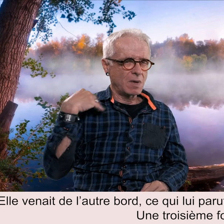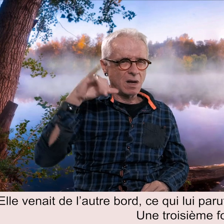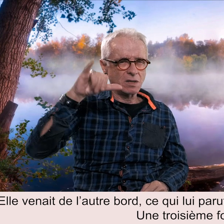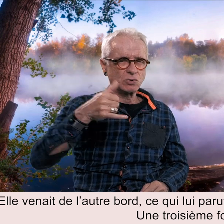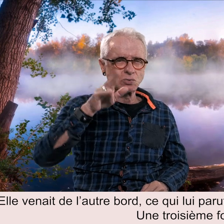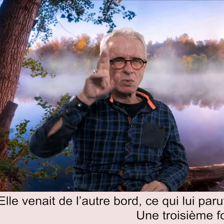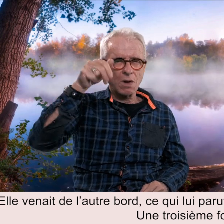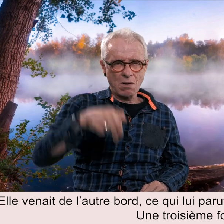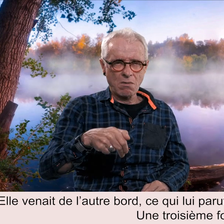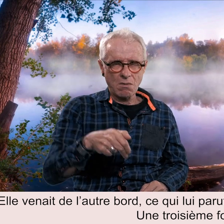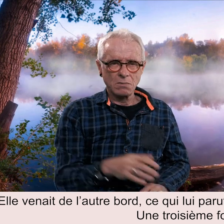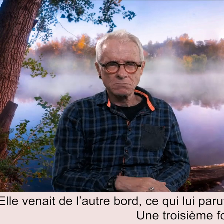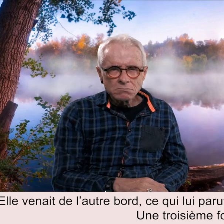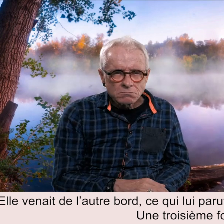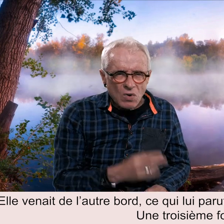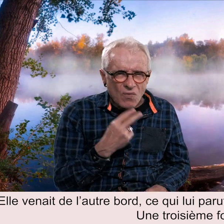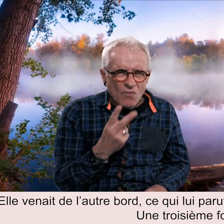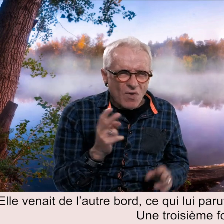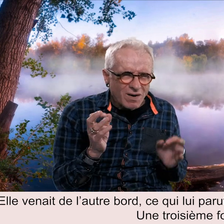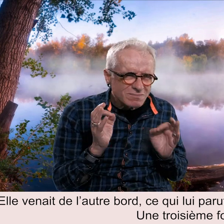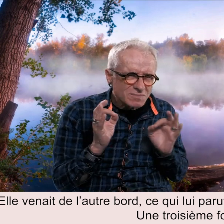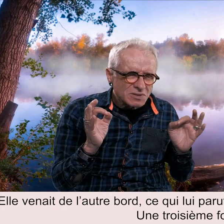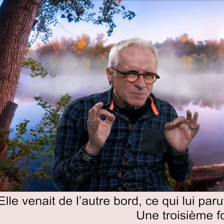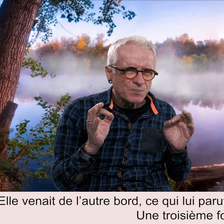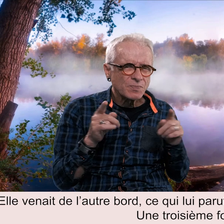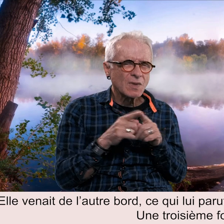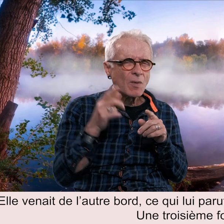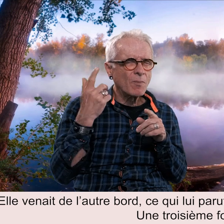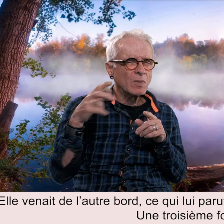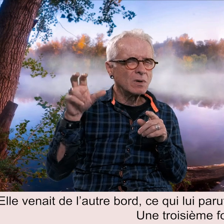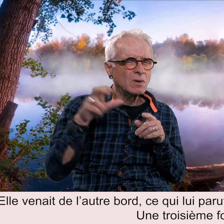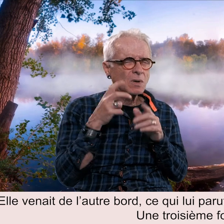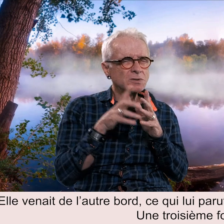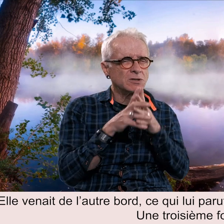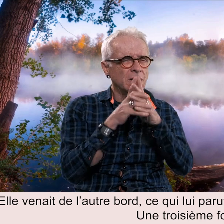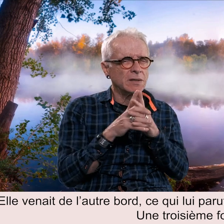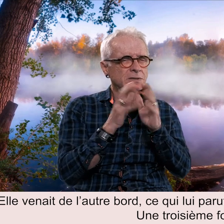» et cette voix haute avait l'intonation d'une cloche d'église.